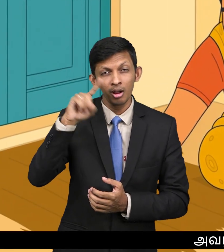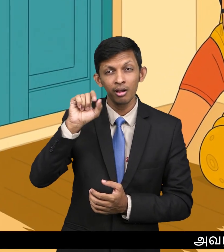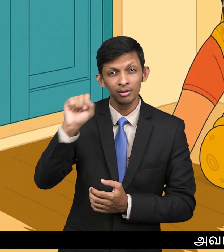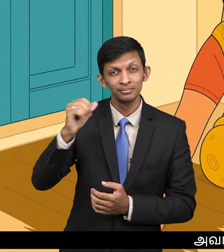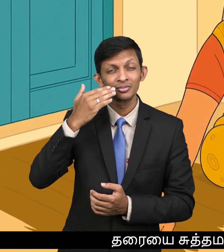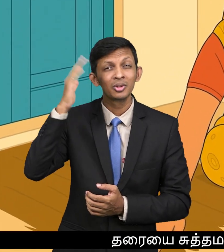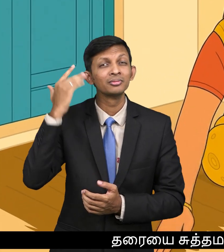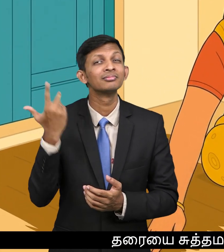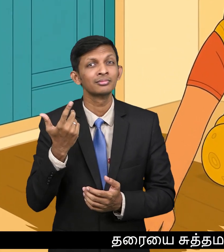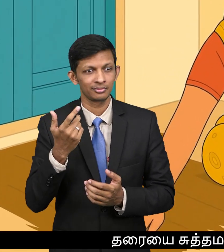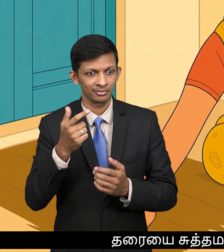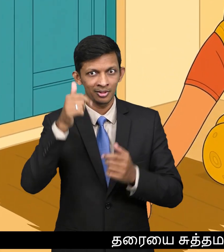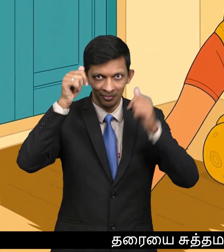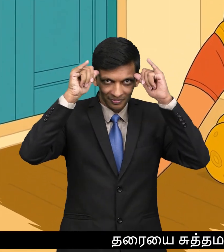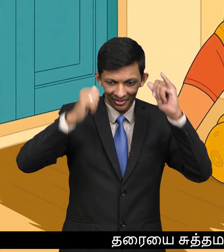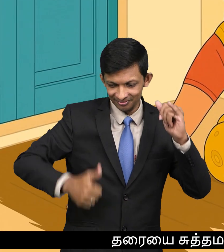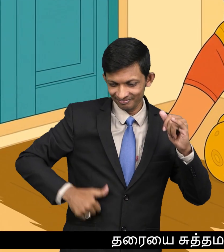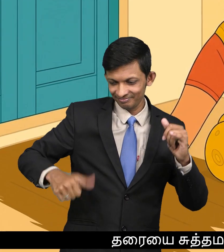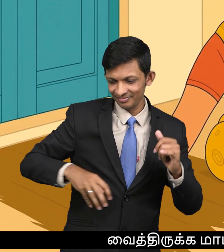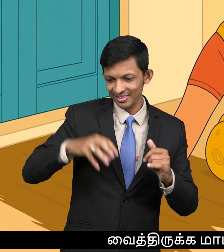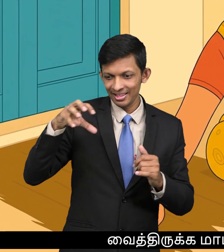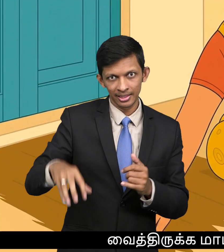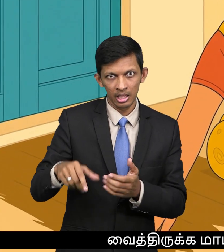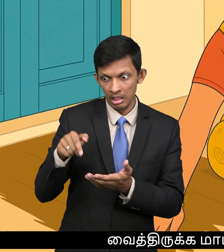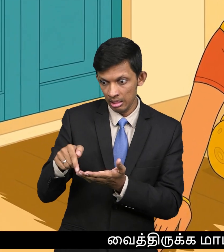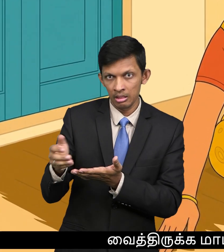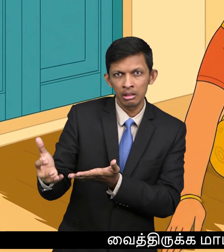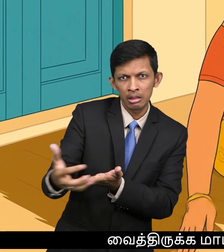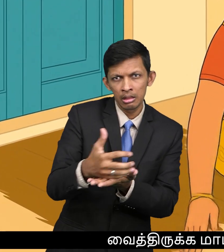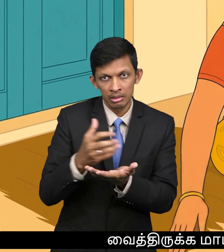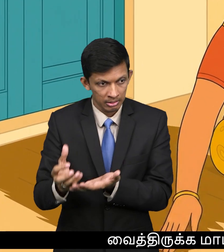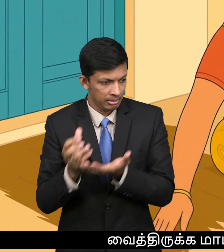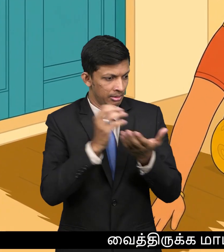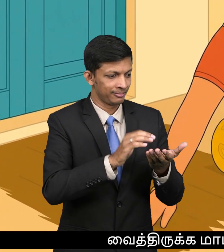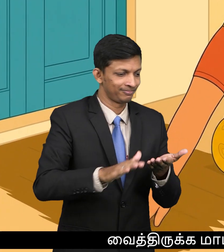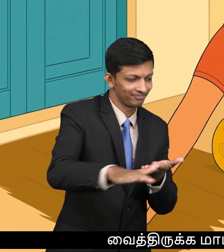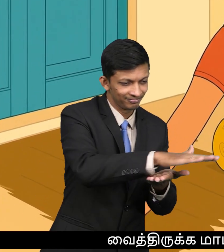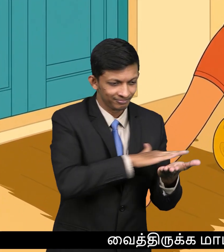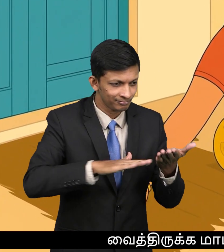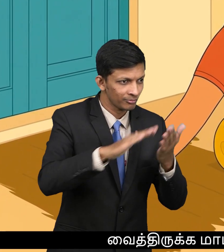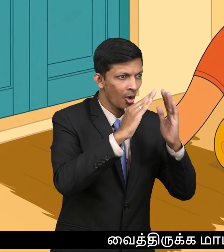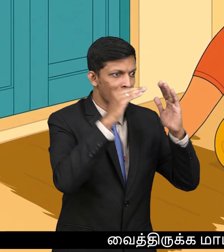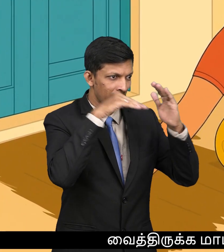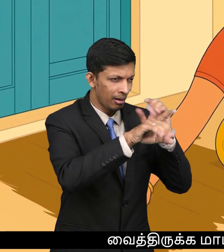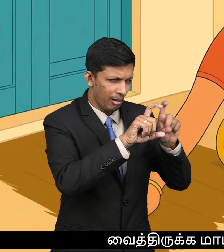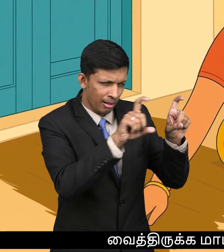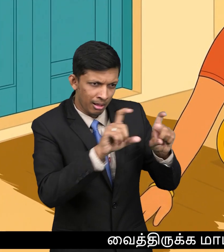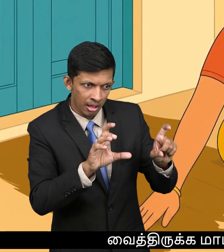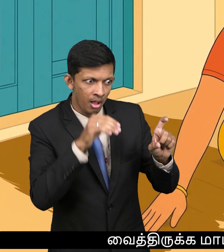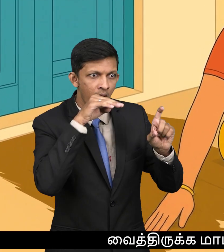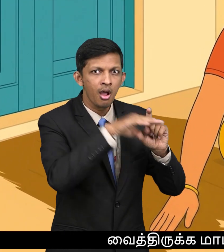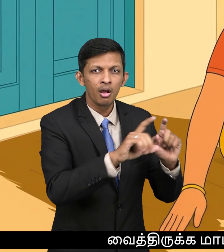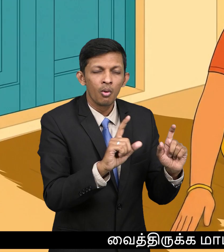அவர்களின் தாய் தரையை சுத்தமாகவும் குளிர்ச்சியாகவும் வைத்திருக்க மாட்டு சாணத்தால் பூசினார்.